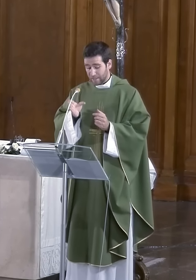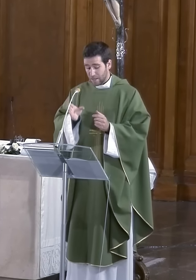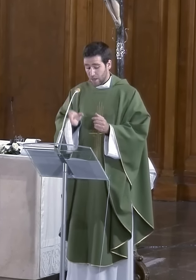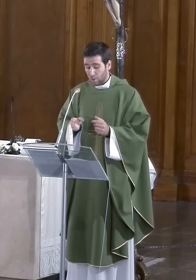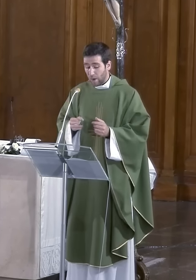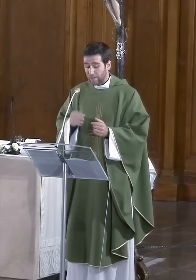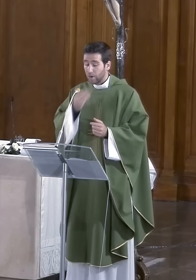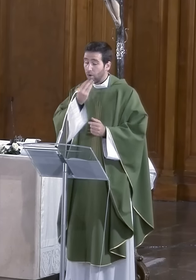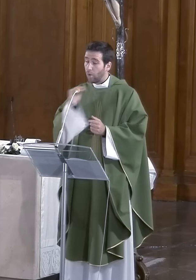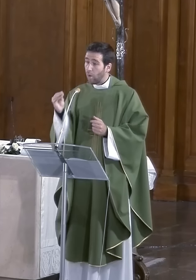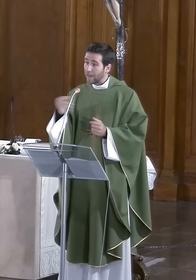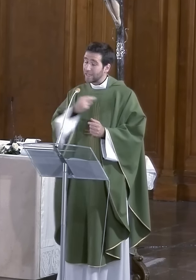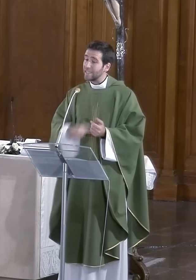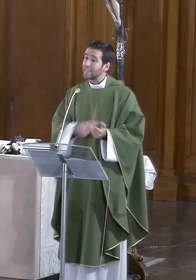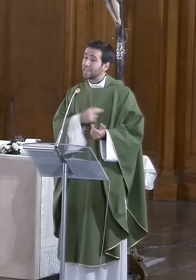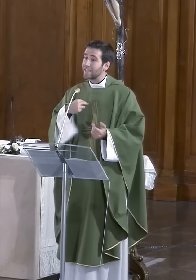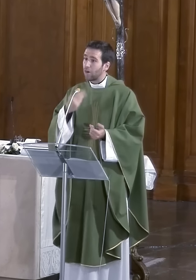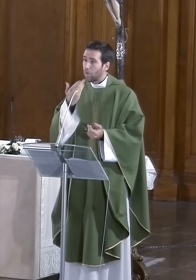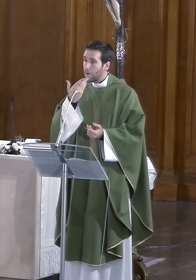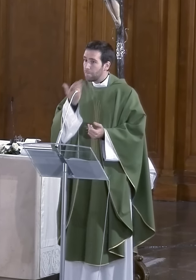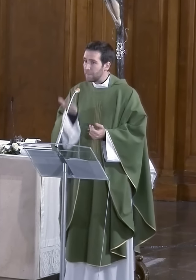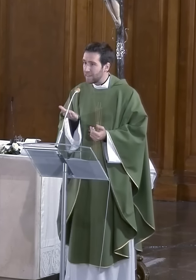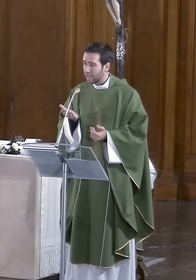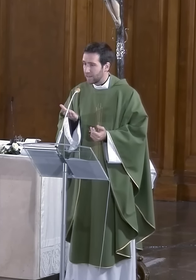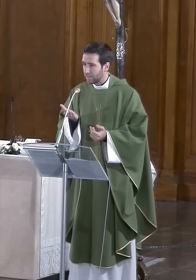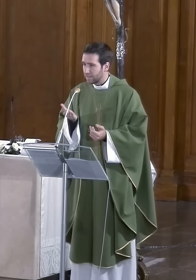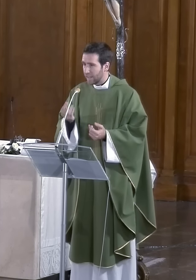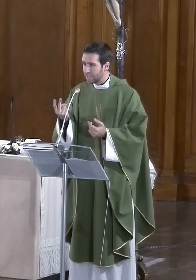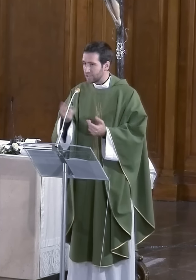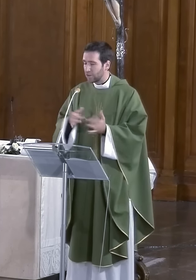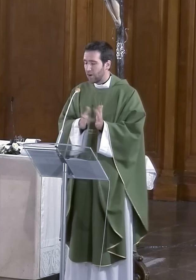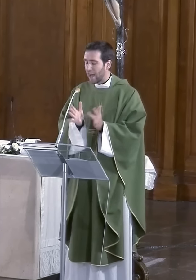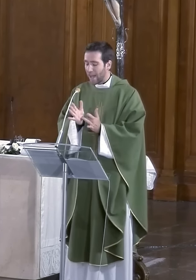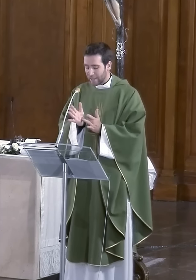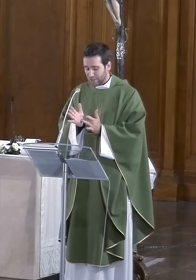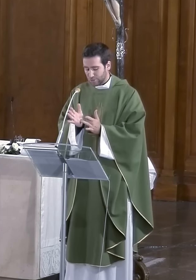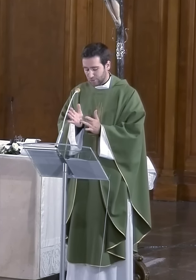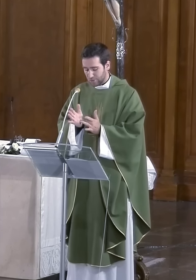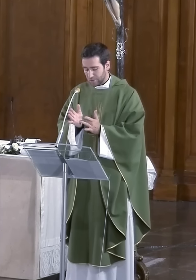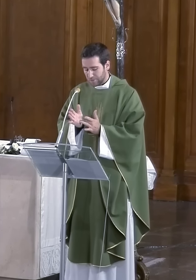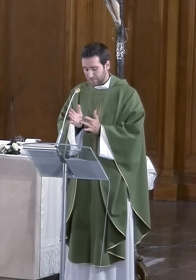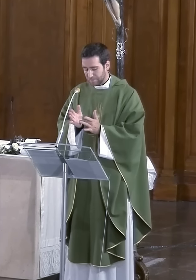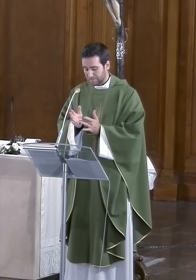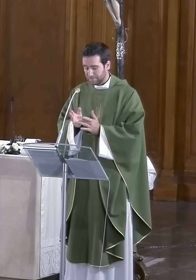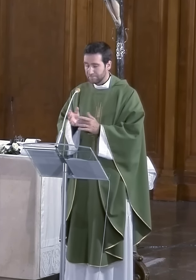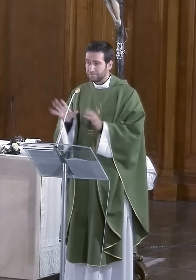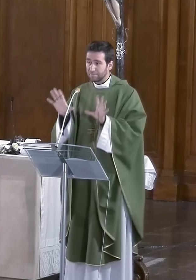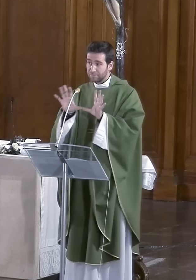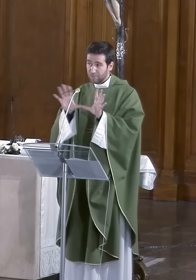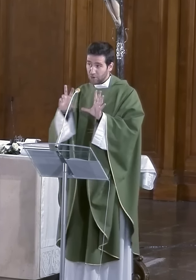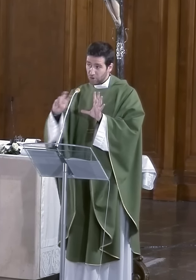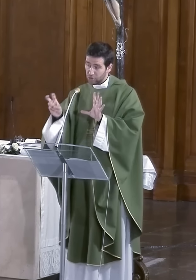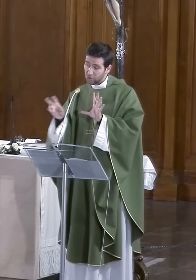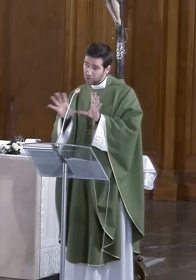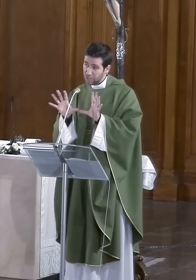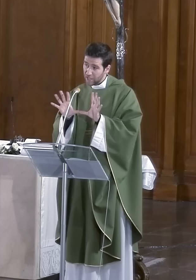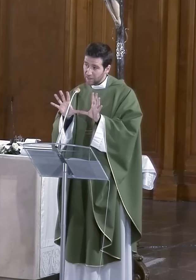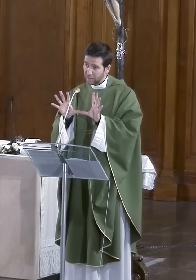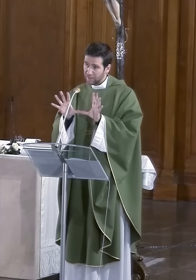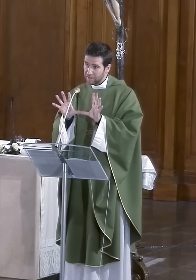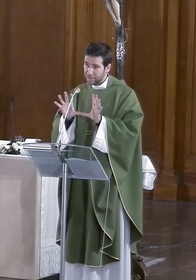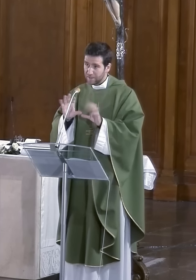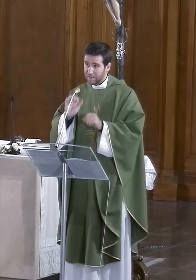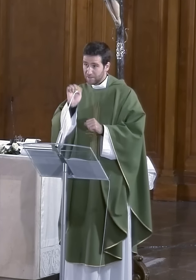pasa cuando Juan y Santiago piden esto a Jesús, los otros